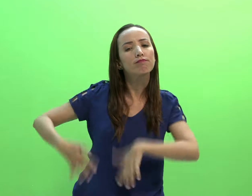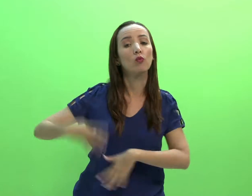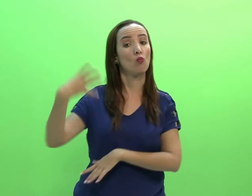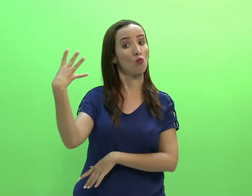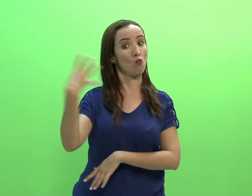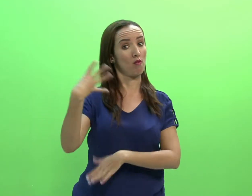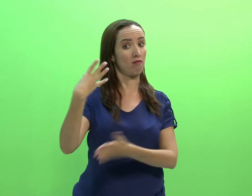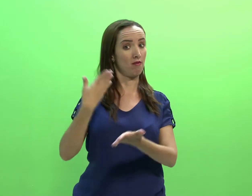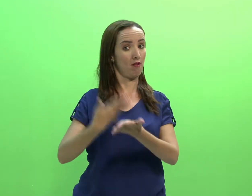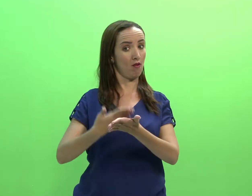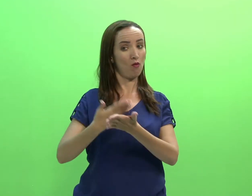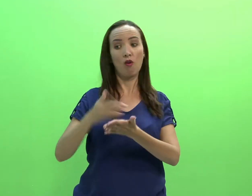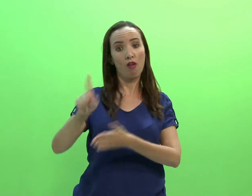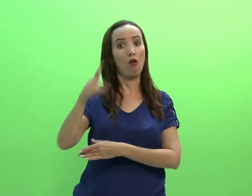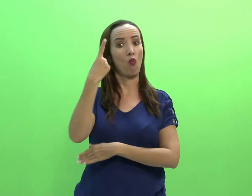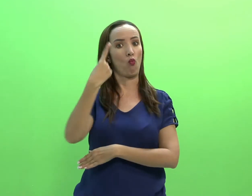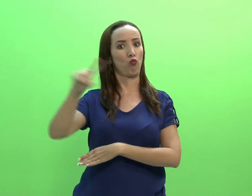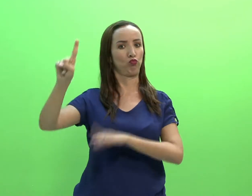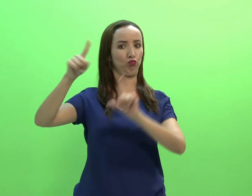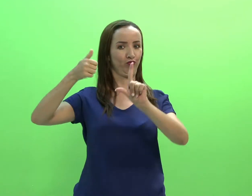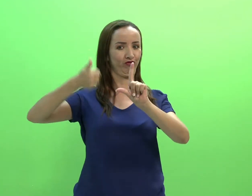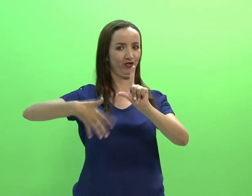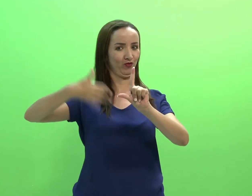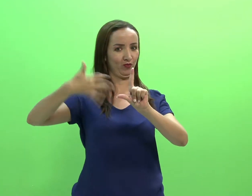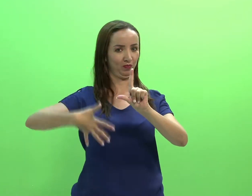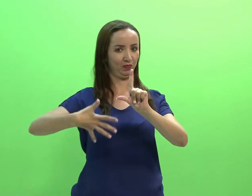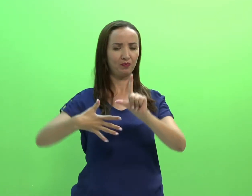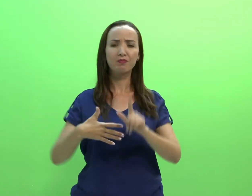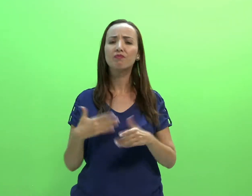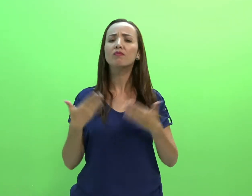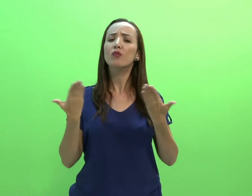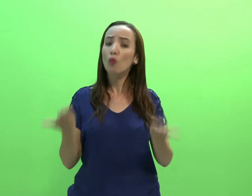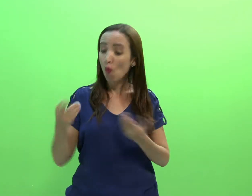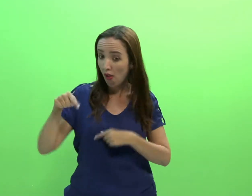explicaremos a aula 4, a nossa última aula, a nossa última videoaula.